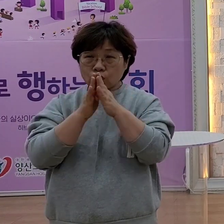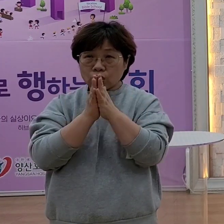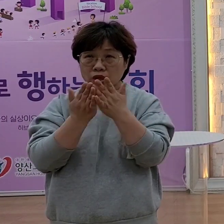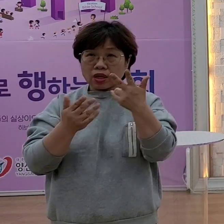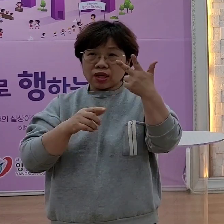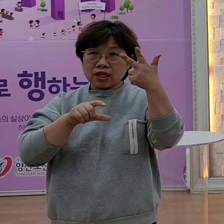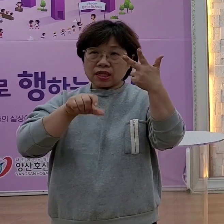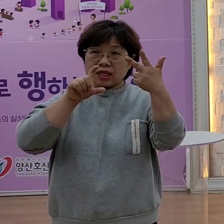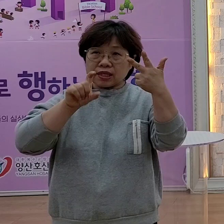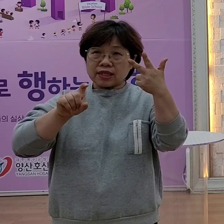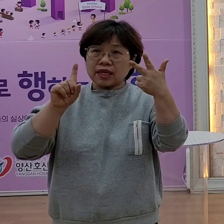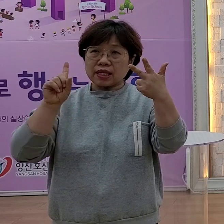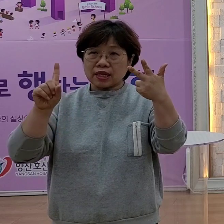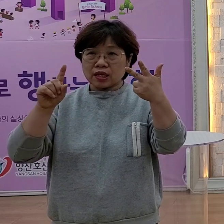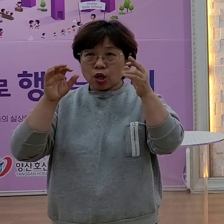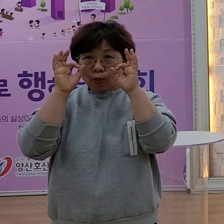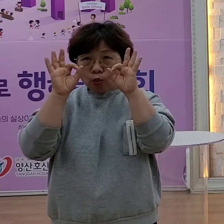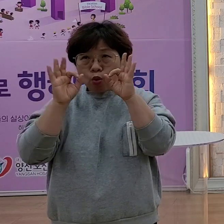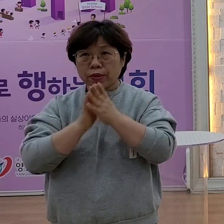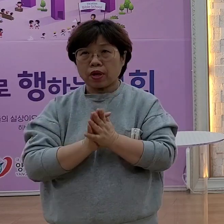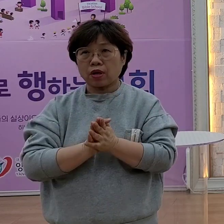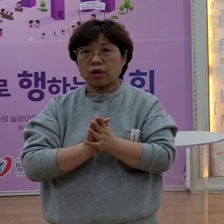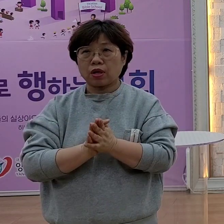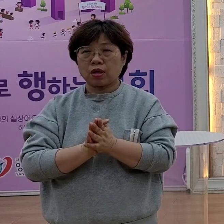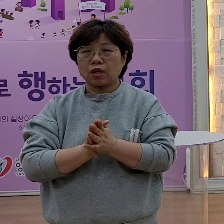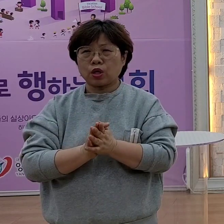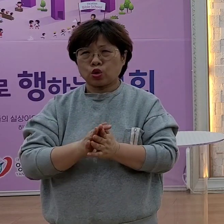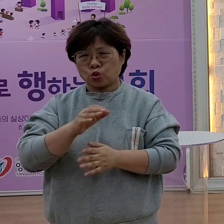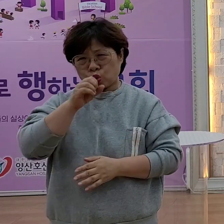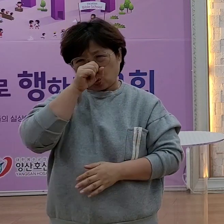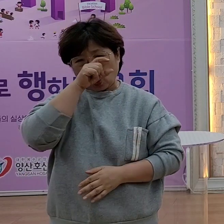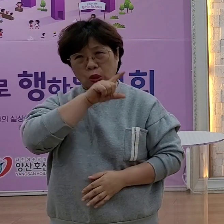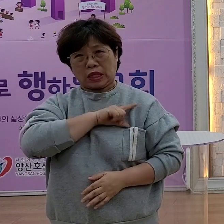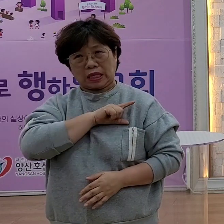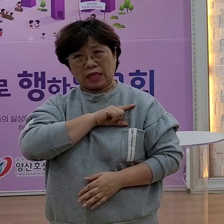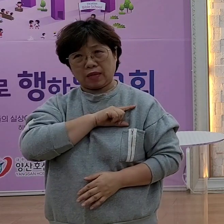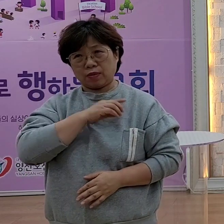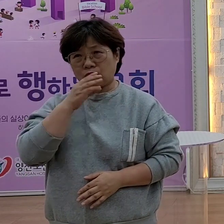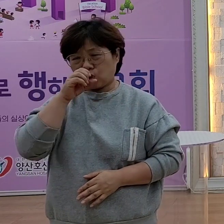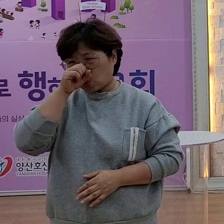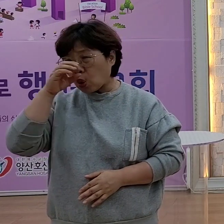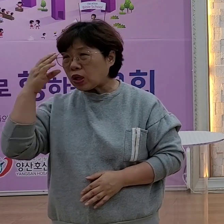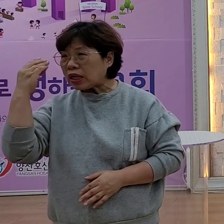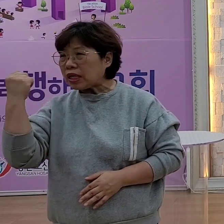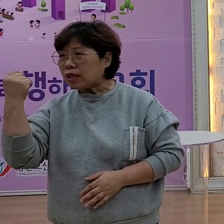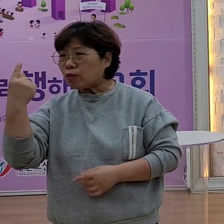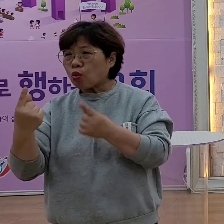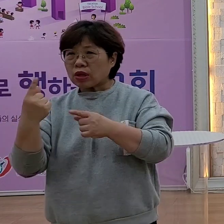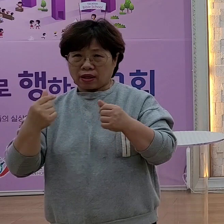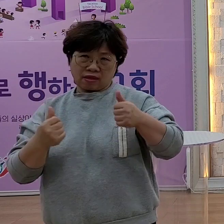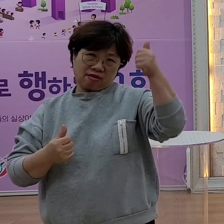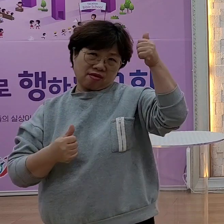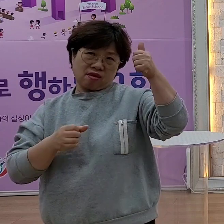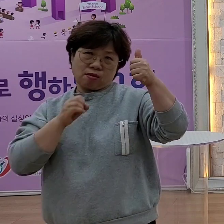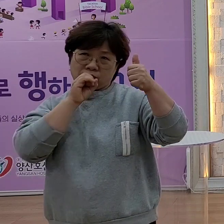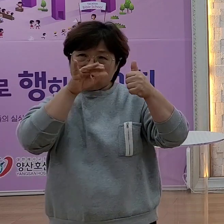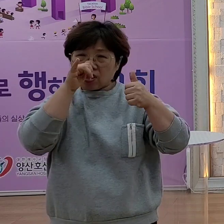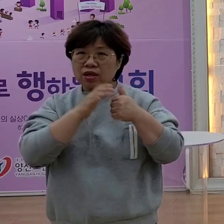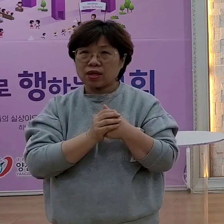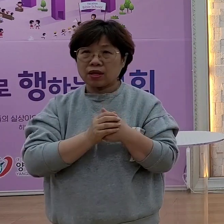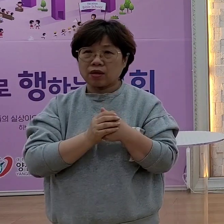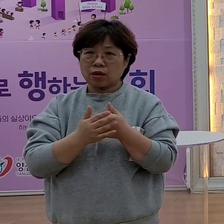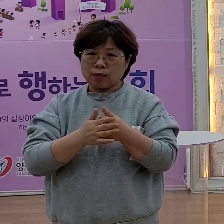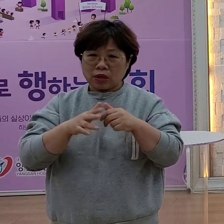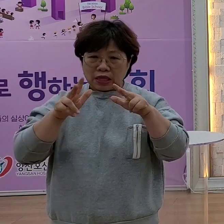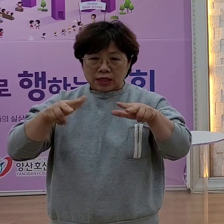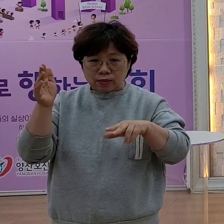좋은 이름이 좋은 기름보다 낫다 이렇게 되어 있죠. 이제 여기서부터 이제 솔로몬이 무엇이 더